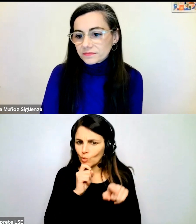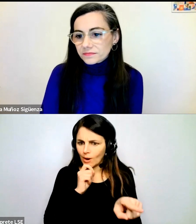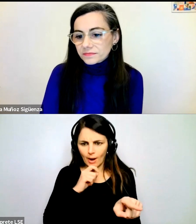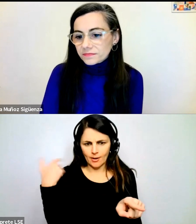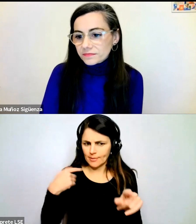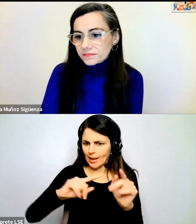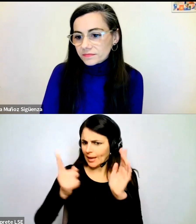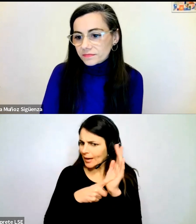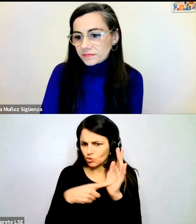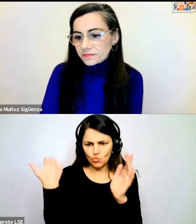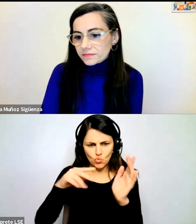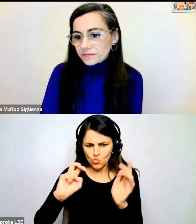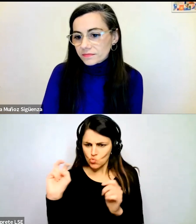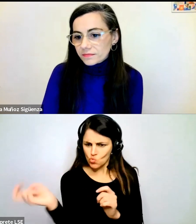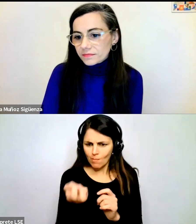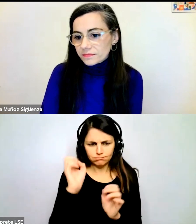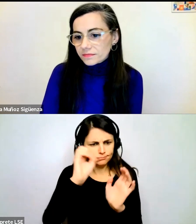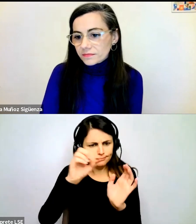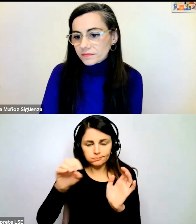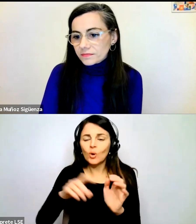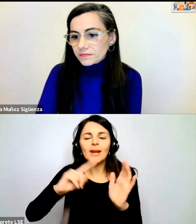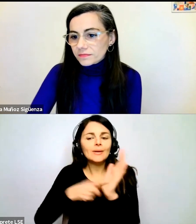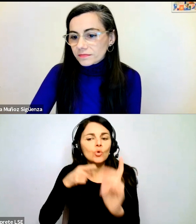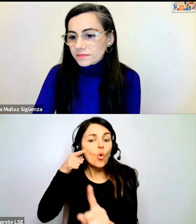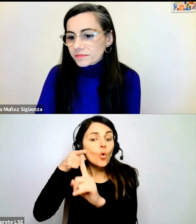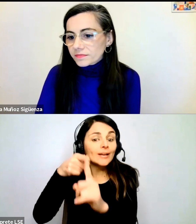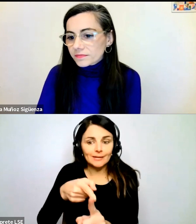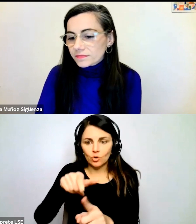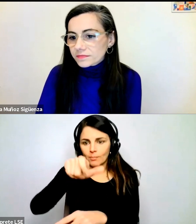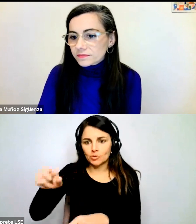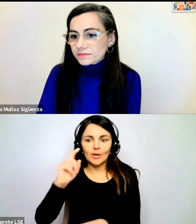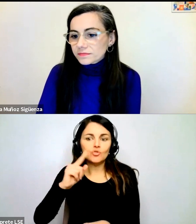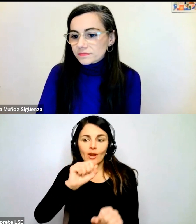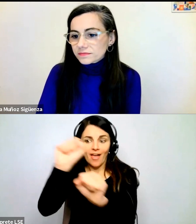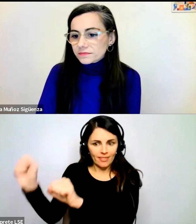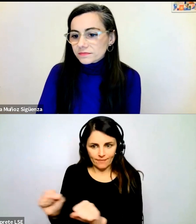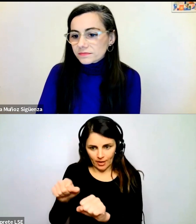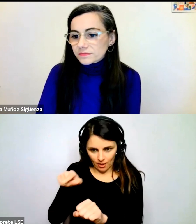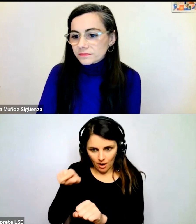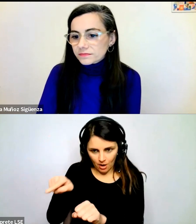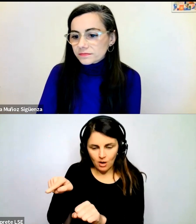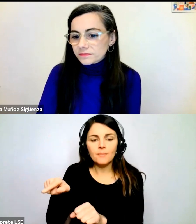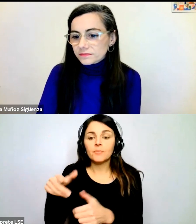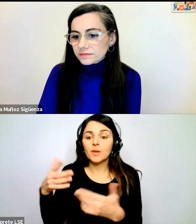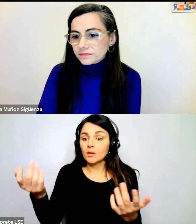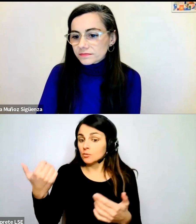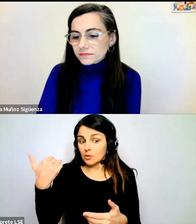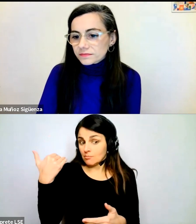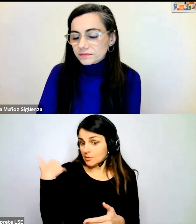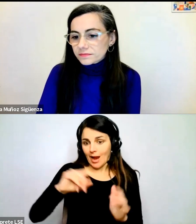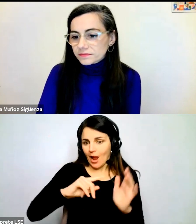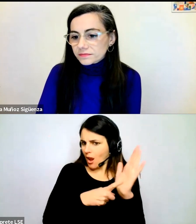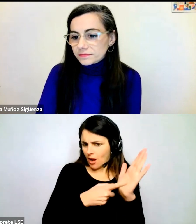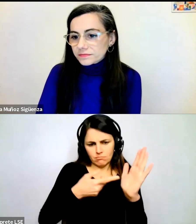legislación que beneficia y afecta a las personas sordas. Bueno, aparte de la primera línea que ya os he explicado